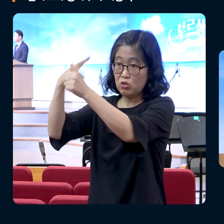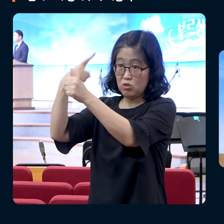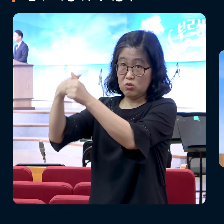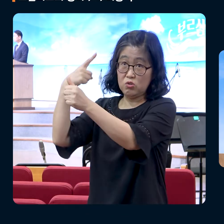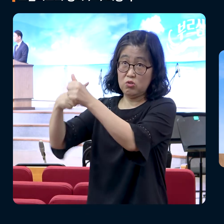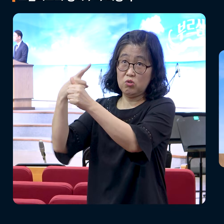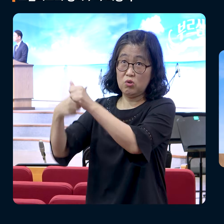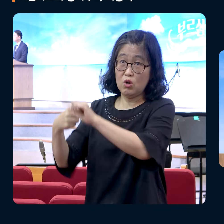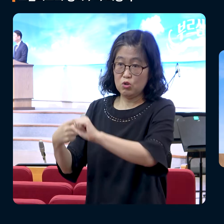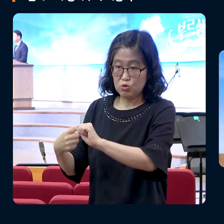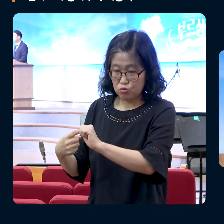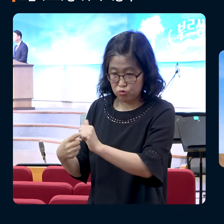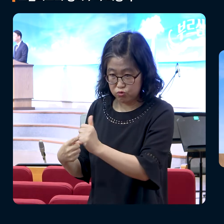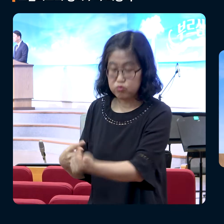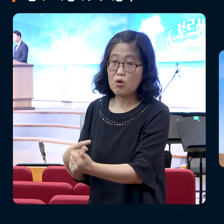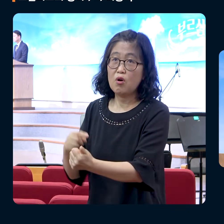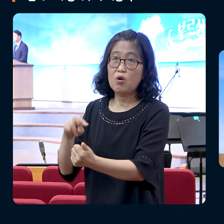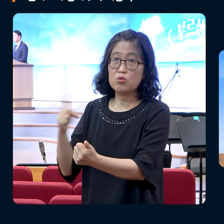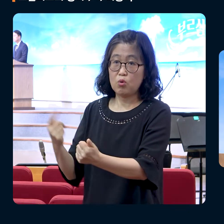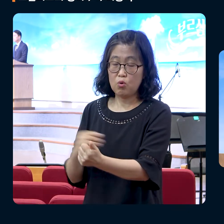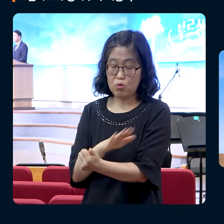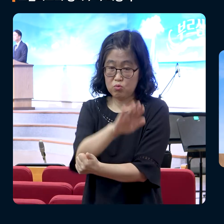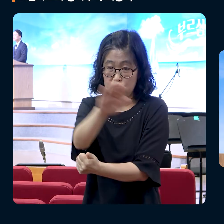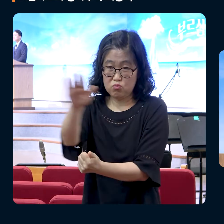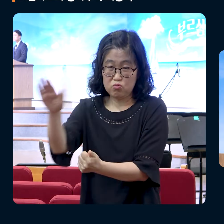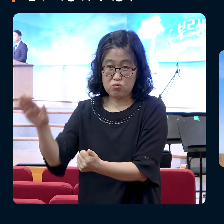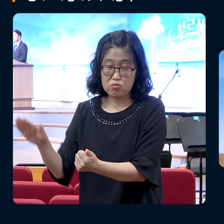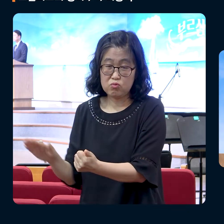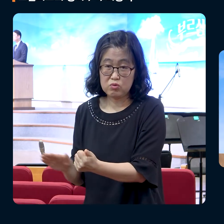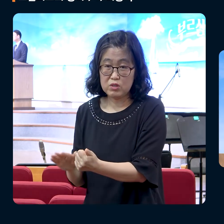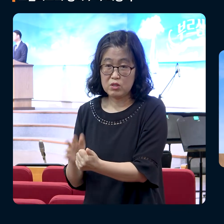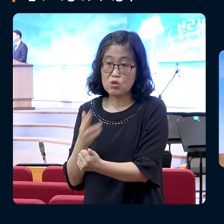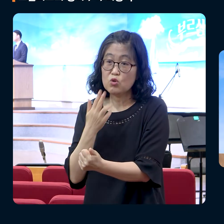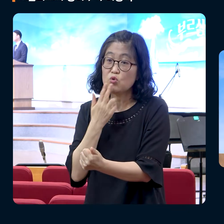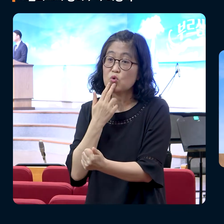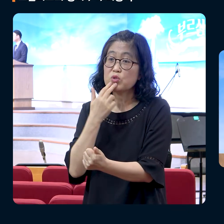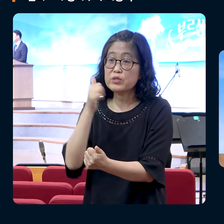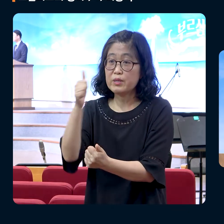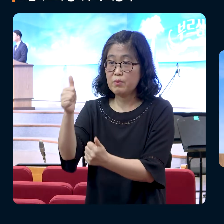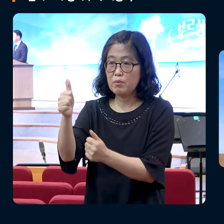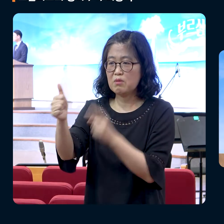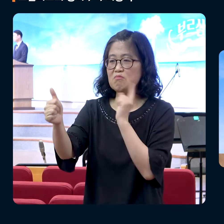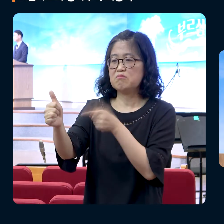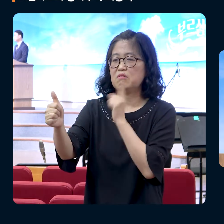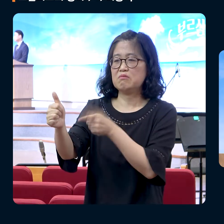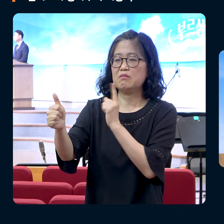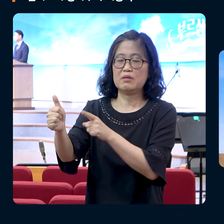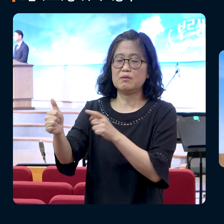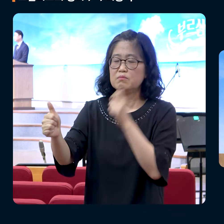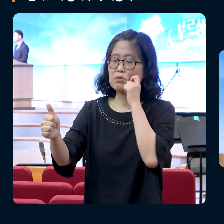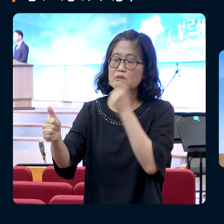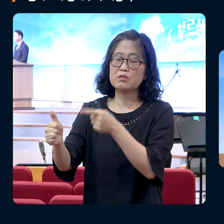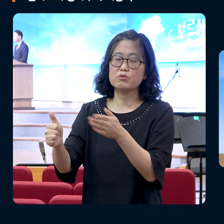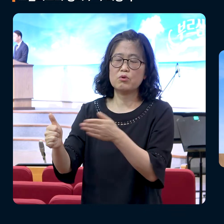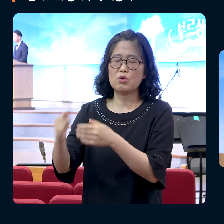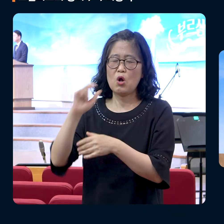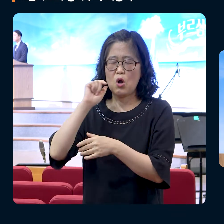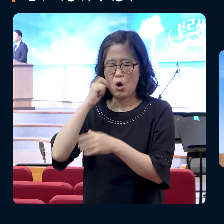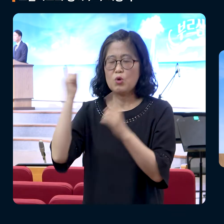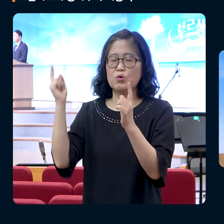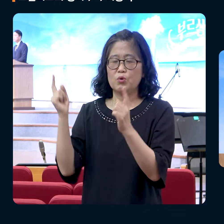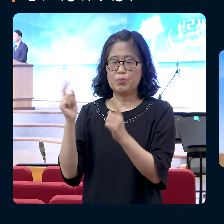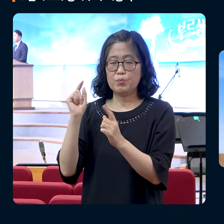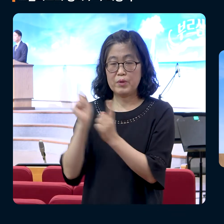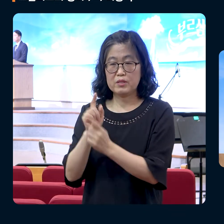자리에서 죽었어도 우리는 그의 인생을 손가락질하거나 욕할 수 없을 것입니다. 그의